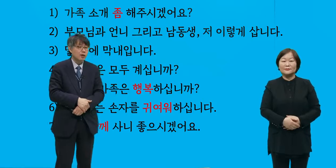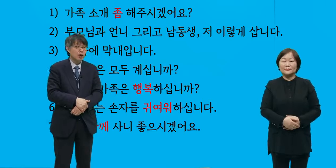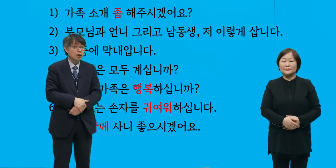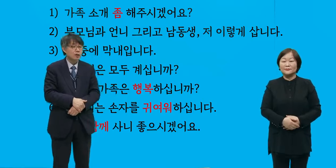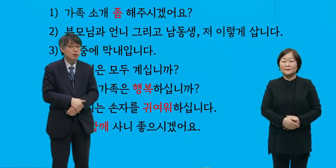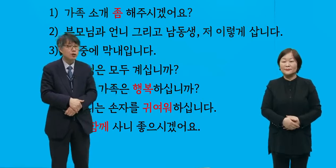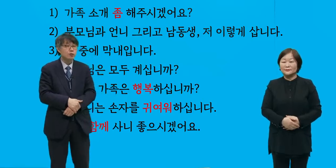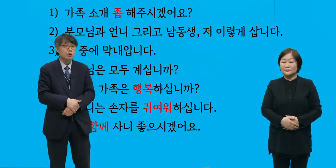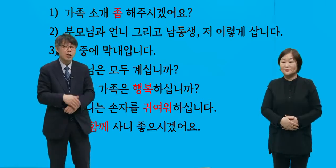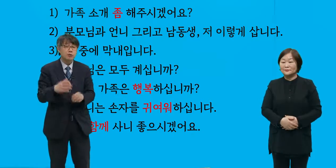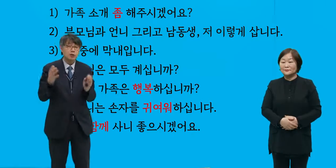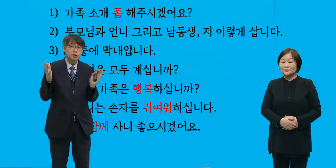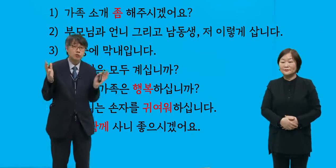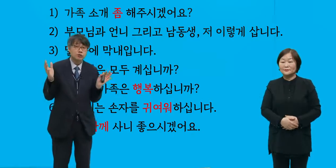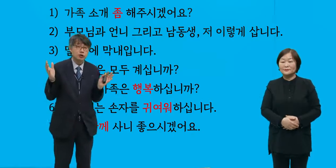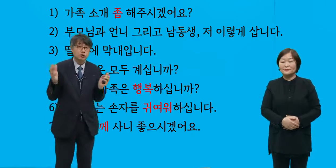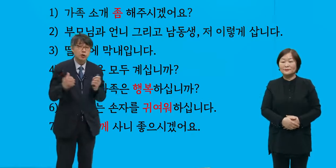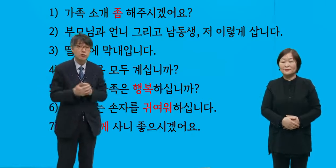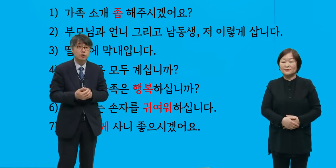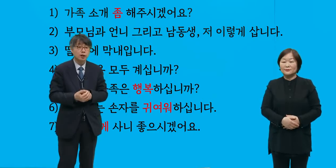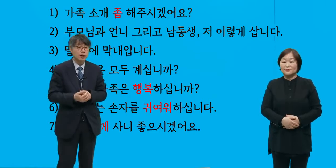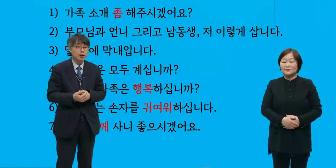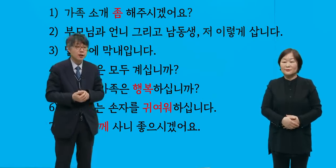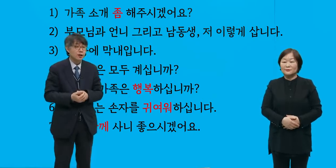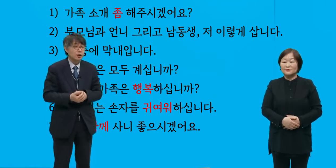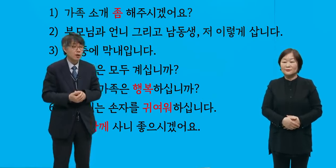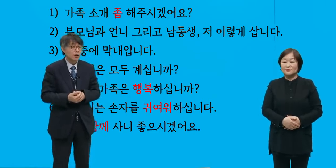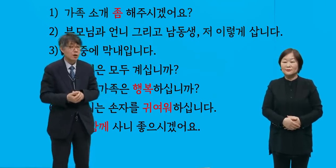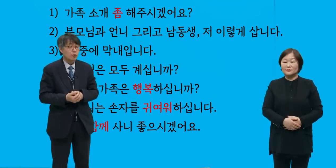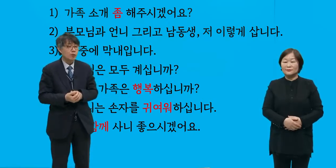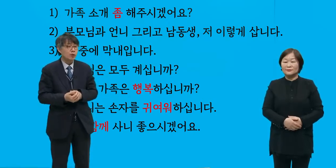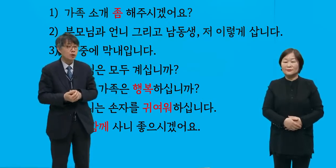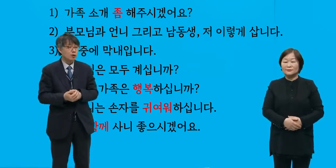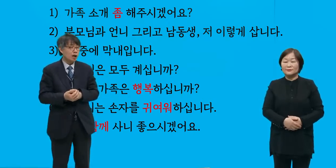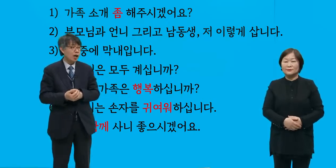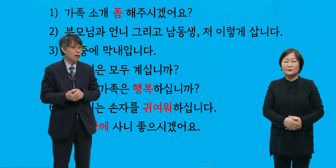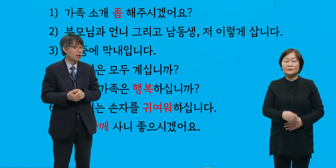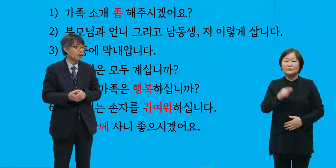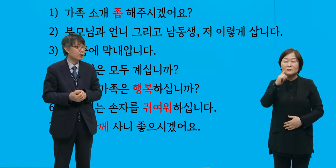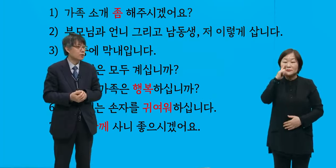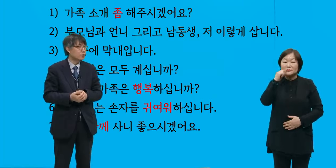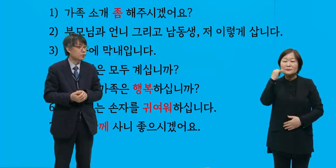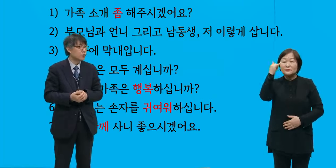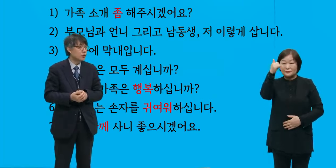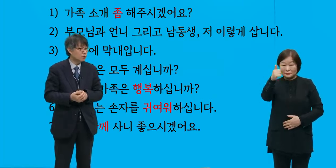자, 그러면 우리 가족이 이제 누군지를 소개해 주는데 부모님과